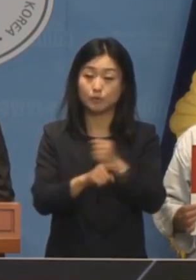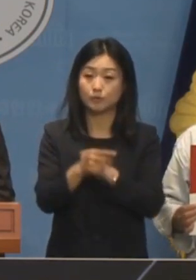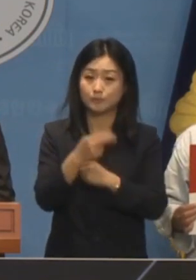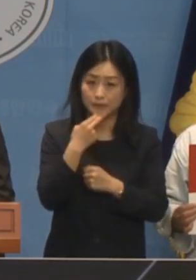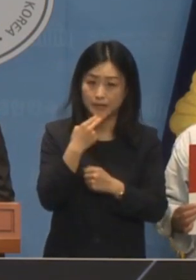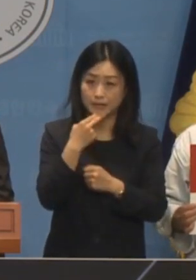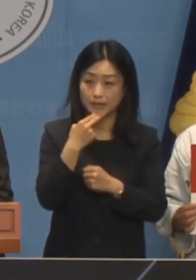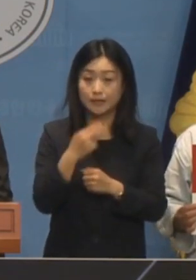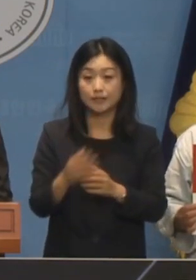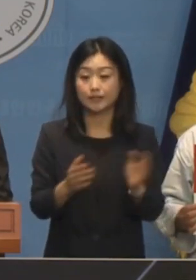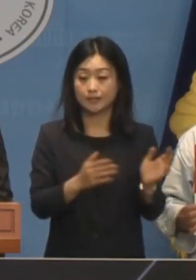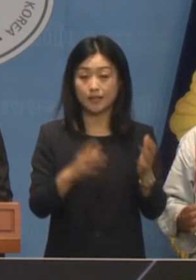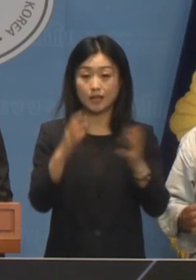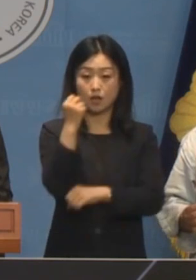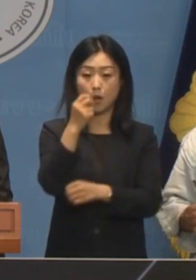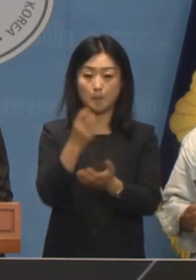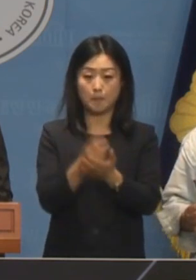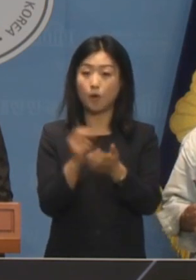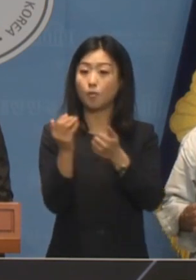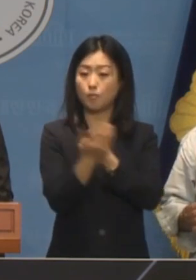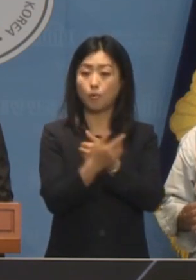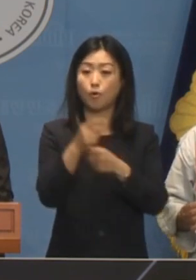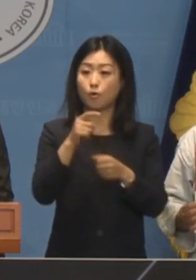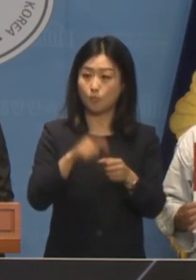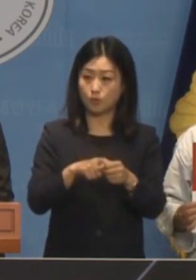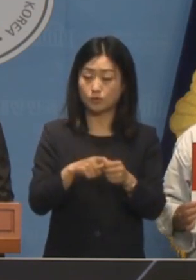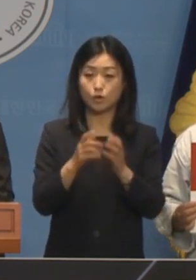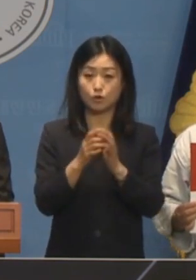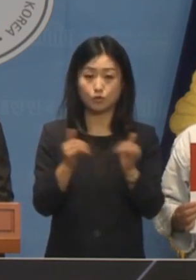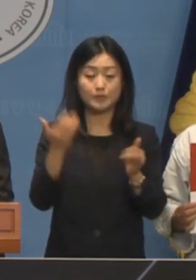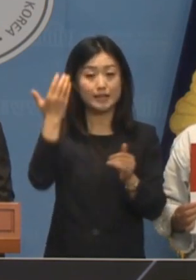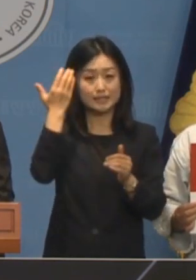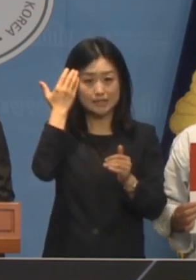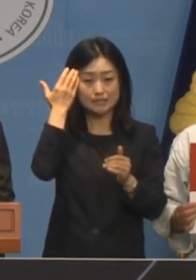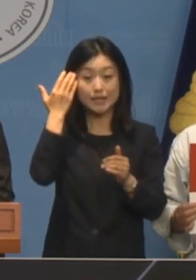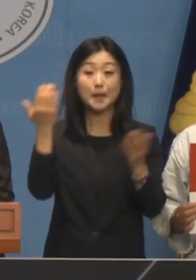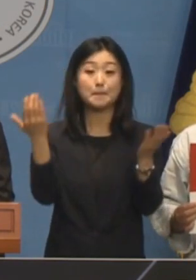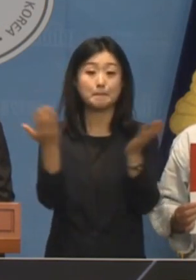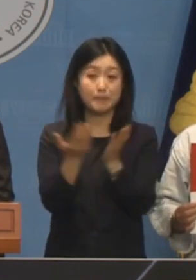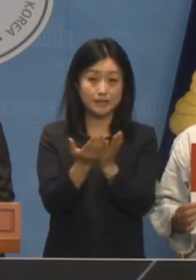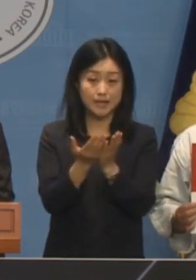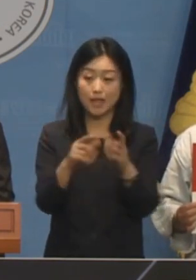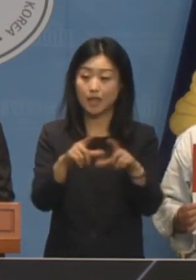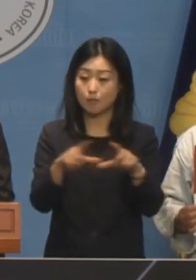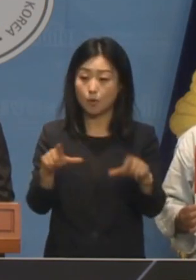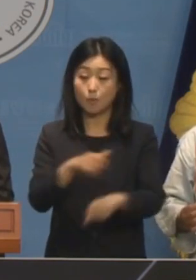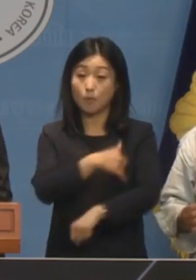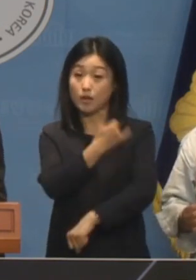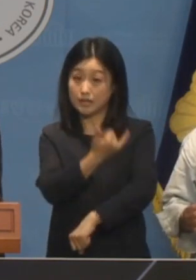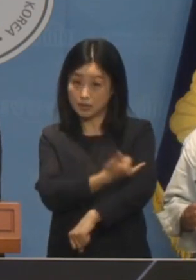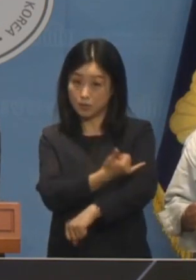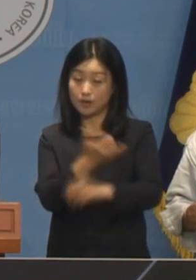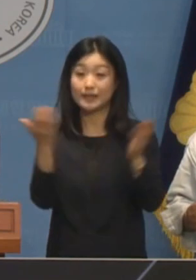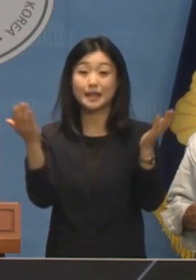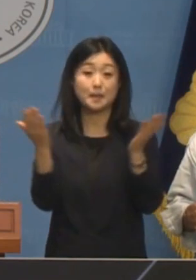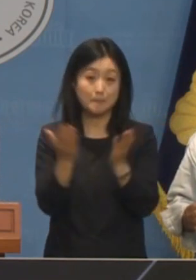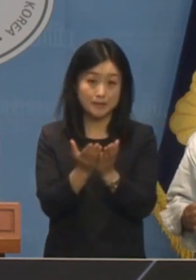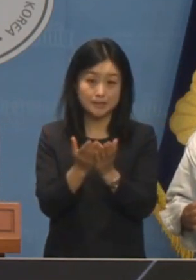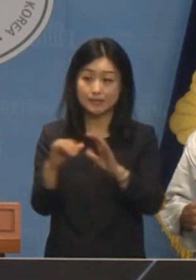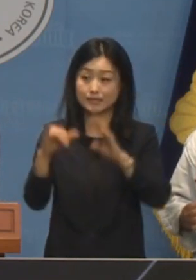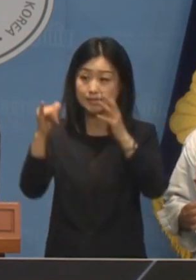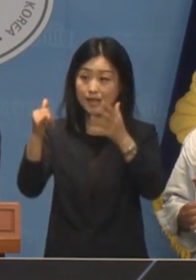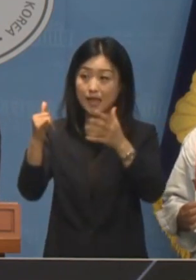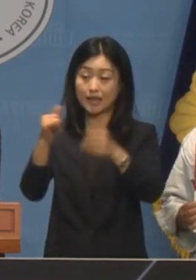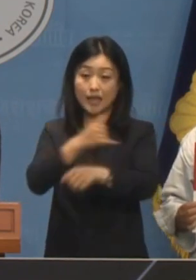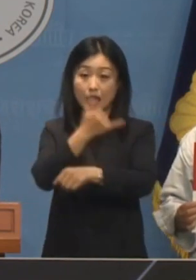우리는 대한민국 헌법수호 차원에서 다수 국민의 상식과 눈높이에서 인류 보편 인권을 지향하는 세계 인권선언